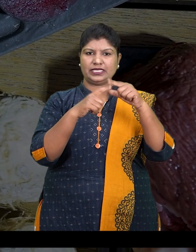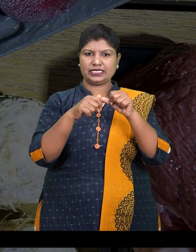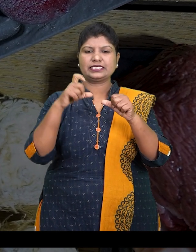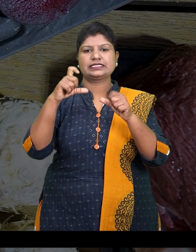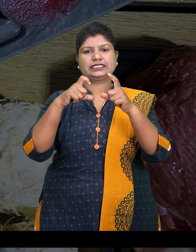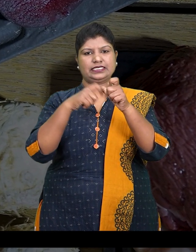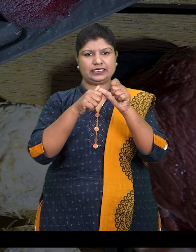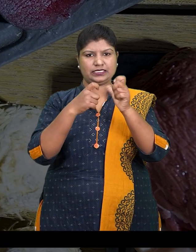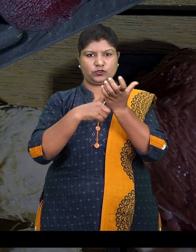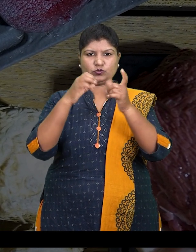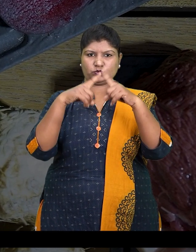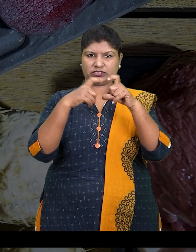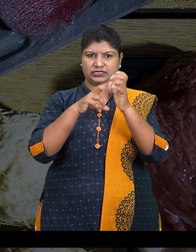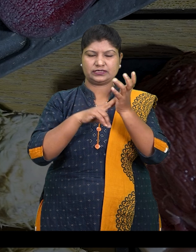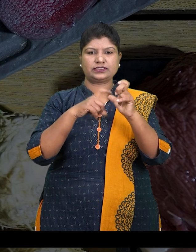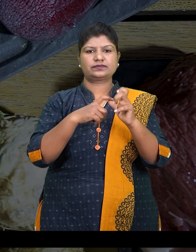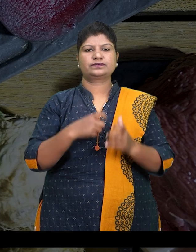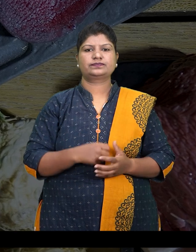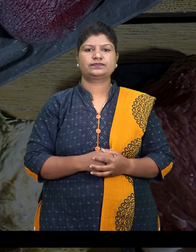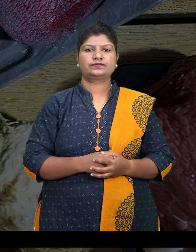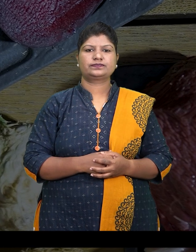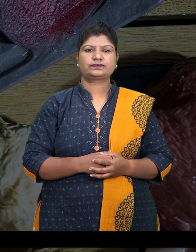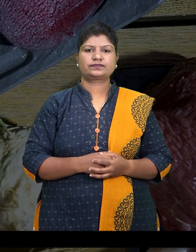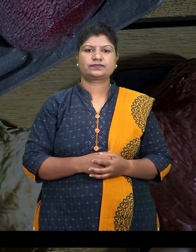जैसे बीटा कैरोटीन